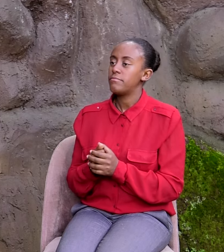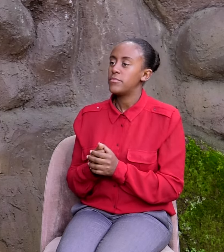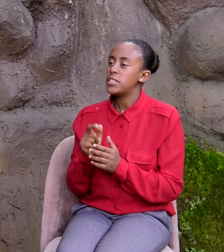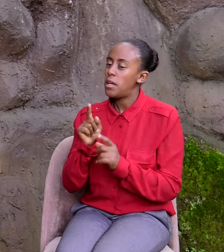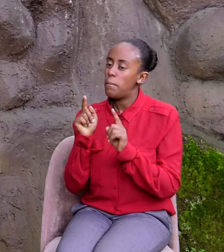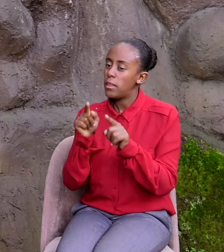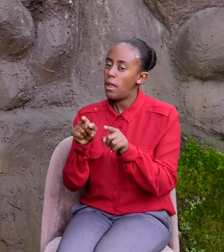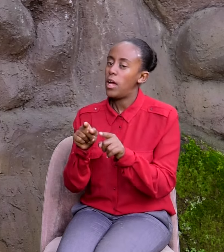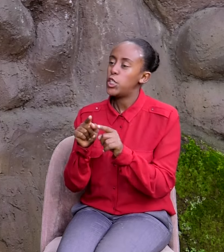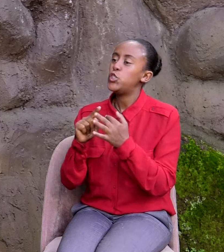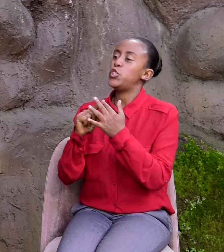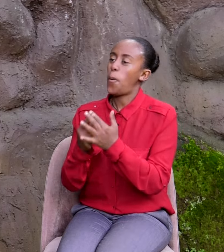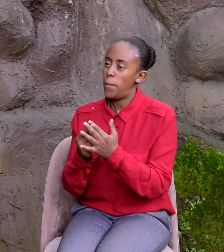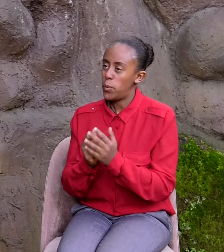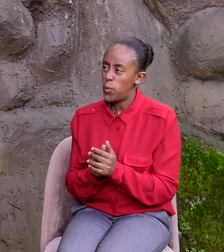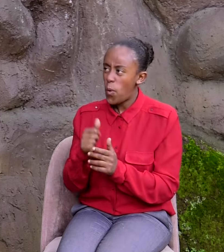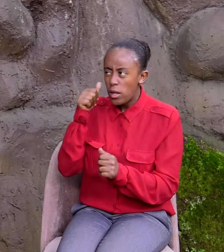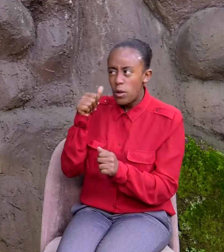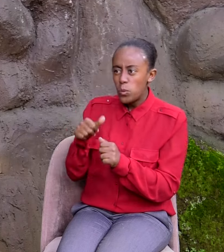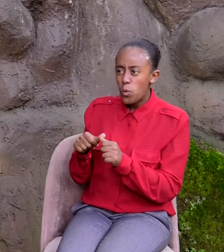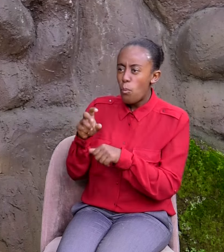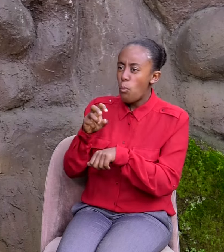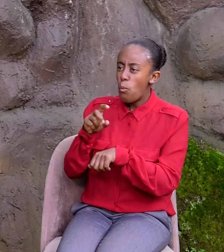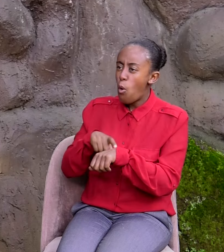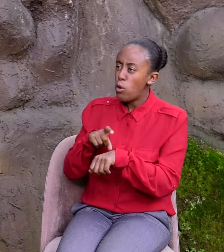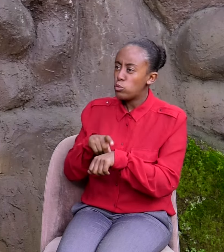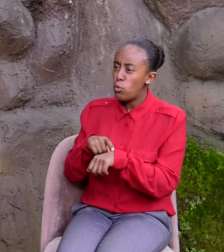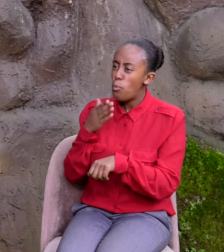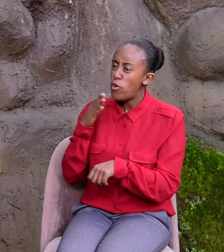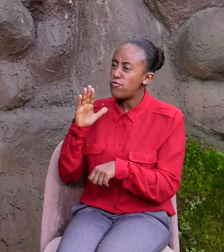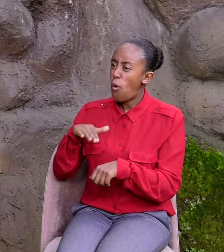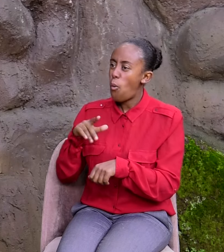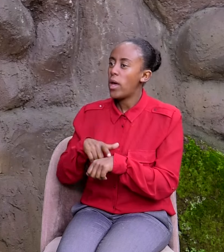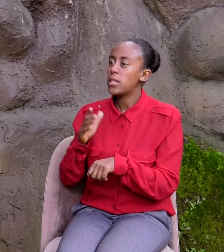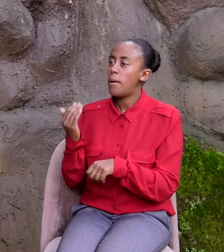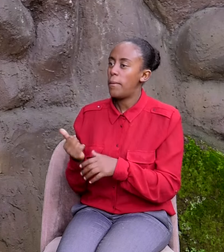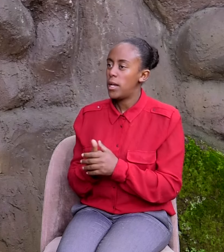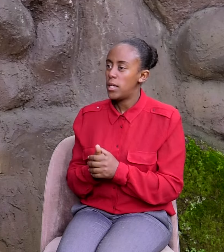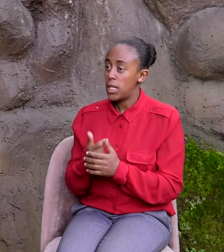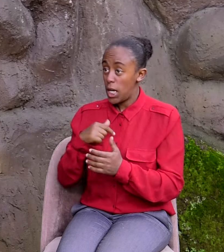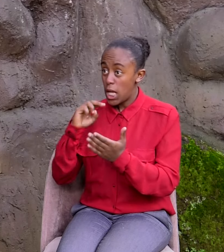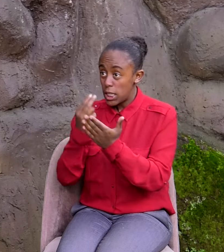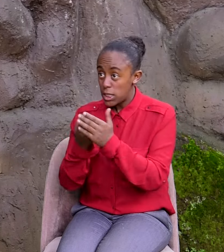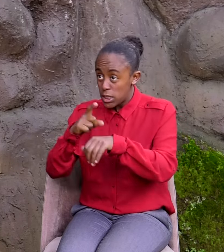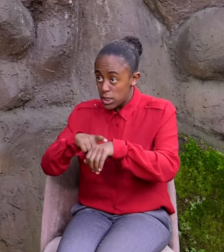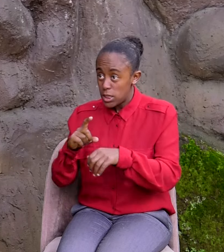እዛ መጥቼ ጀመርኩ። አስታውሳለሁ ወቅቱ መጥፎ ወቅት ነው የነበረው። እኔ ጋዜጠኝነት የጀመርኩበት